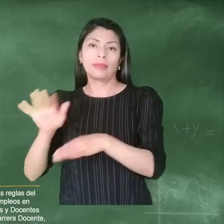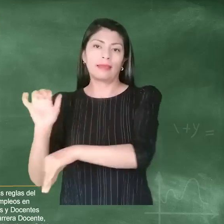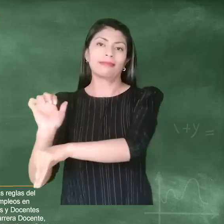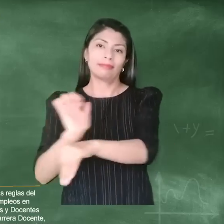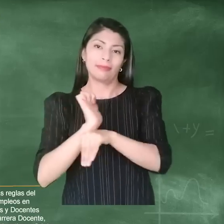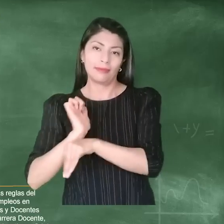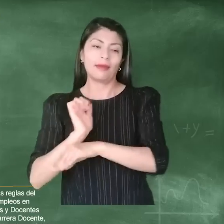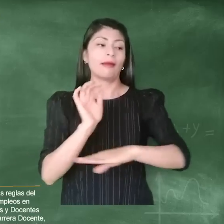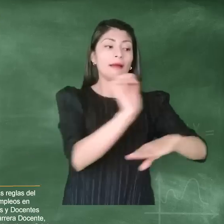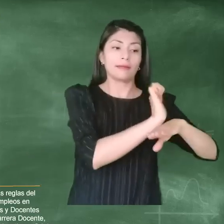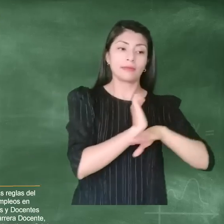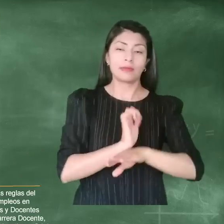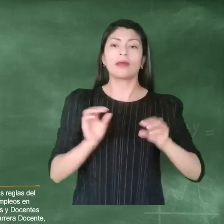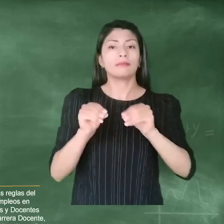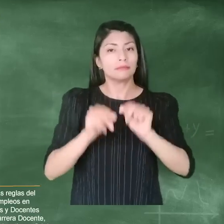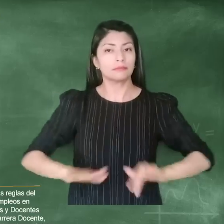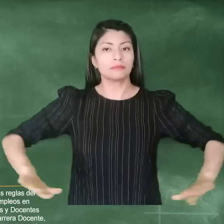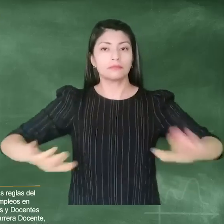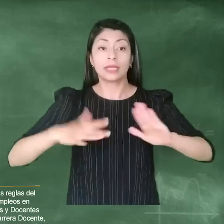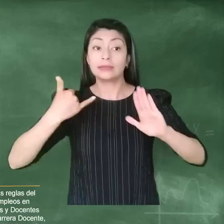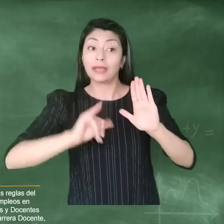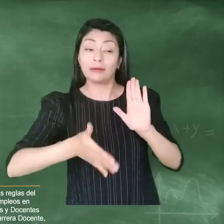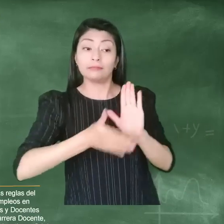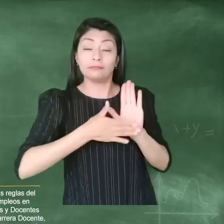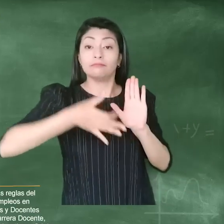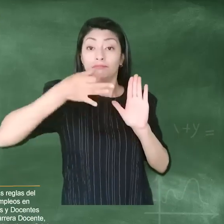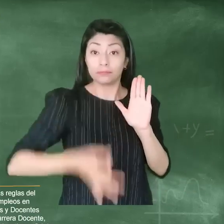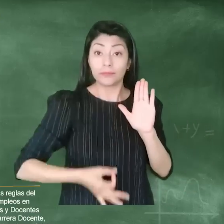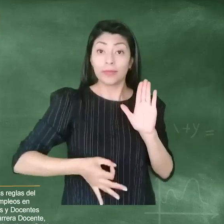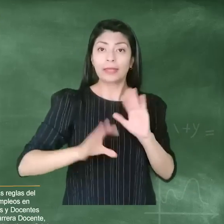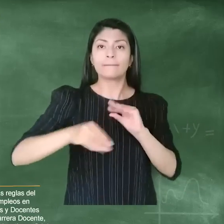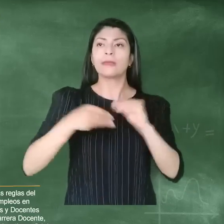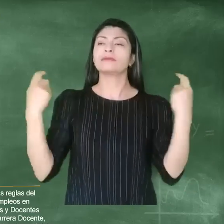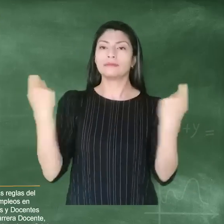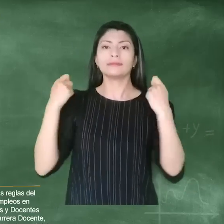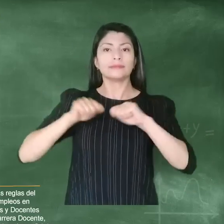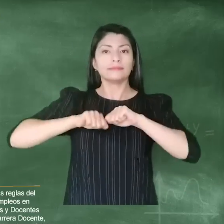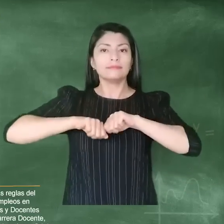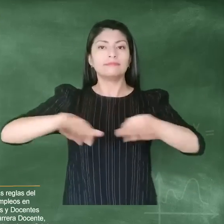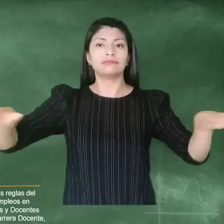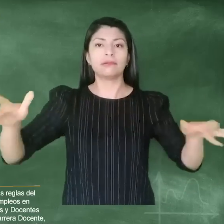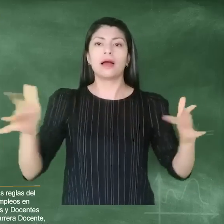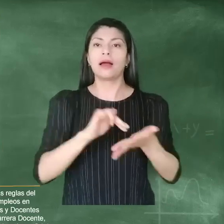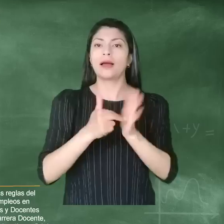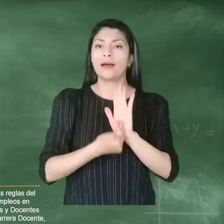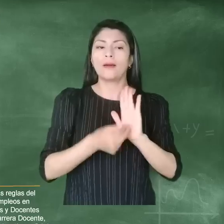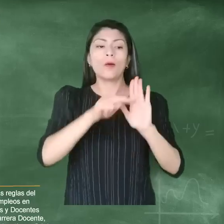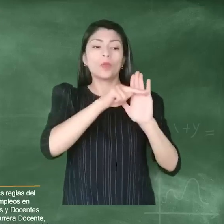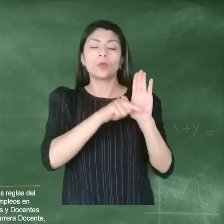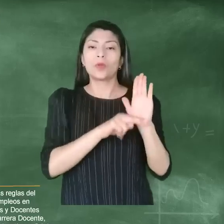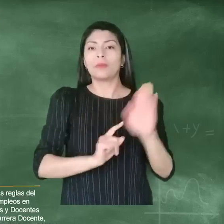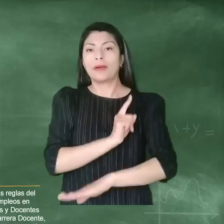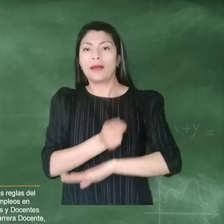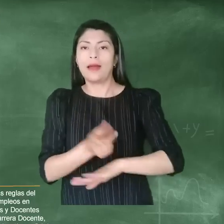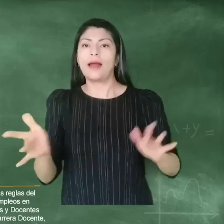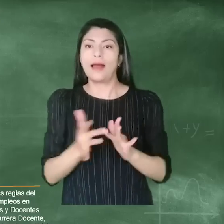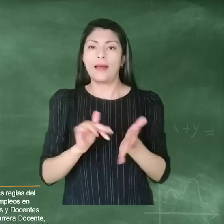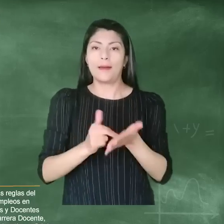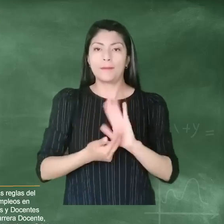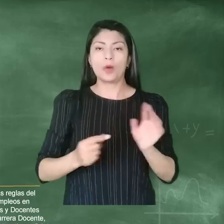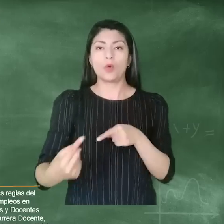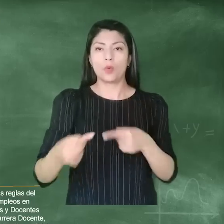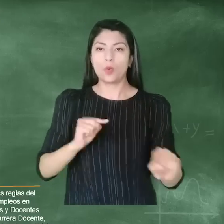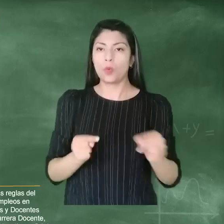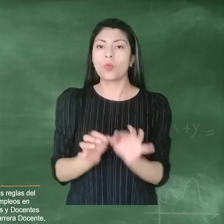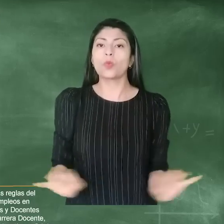oficiales de cada una de las entidades territoriales certificadas. La convocatoria es la norma que regula el concurso y,